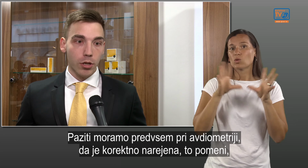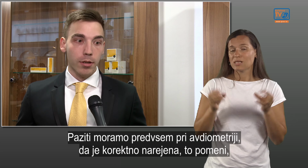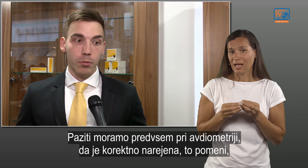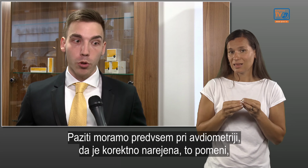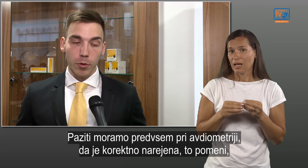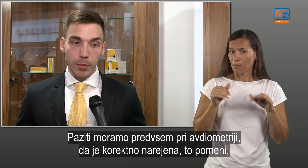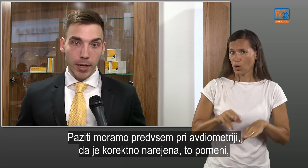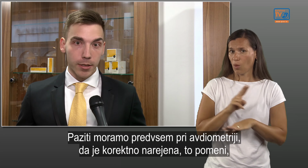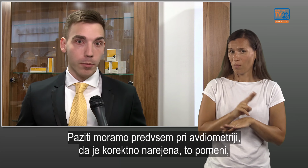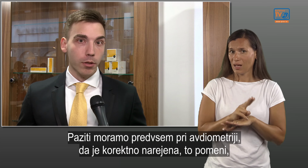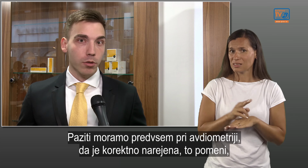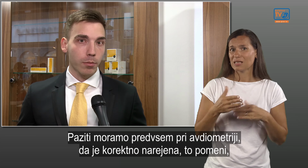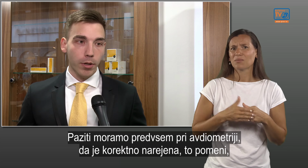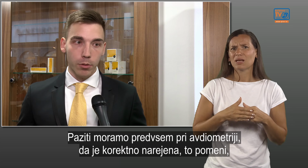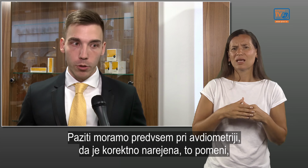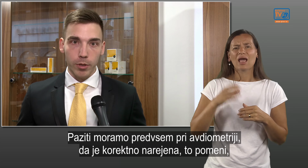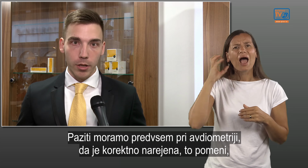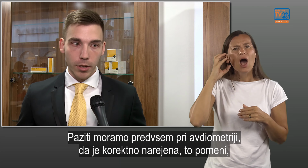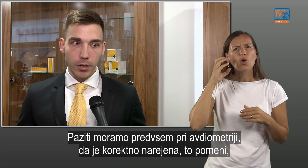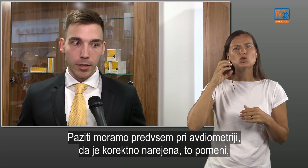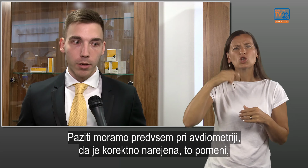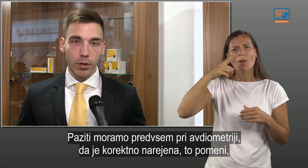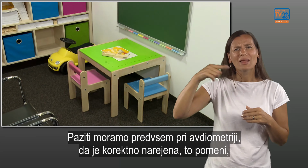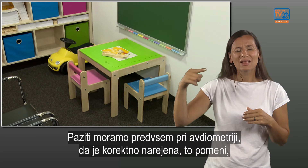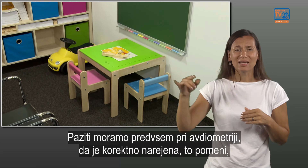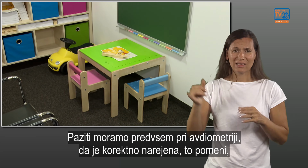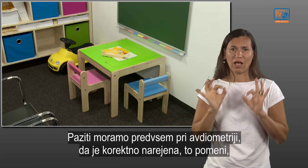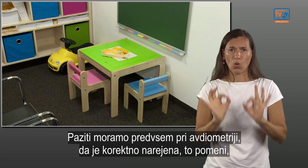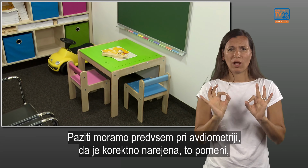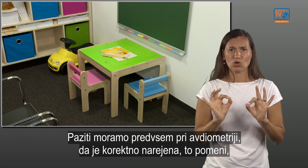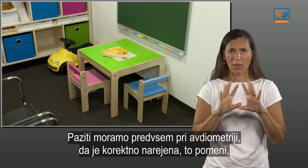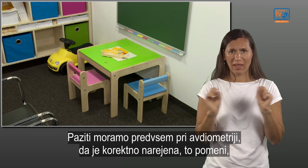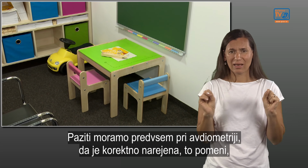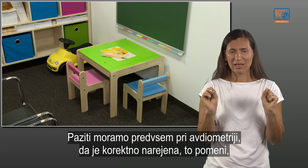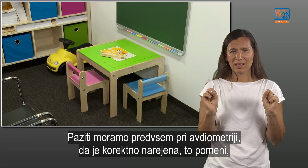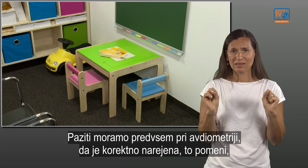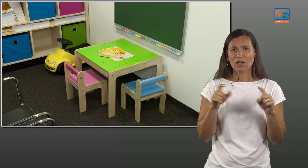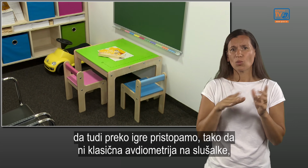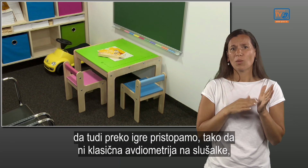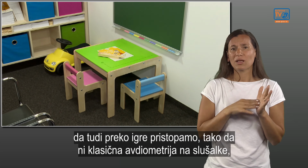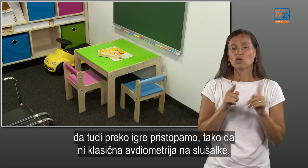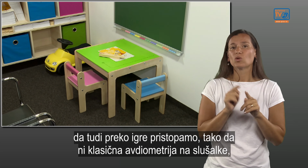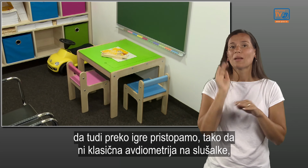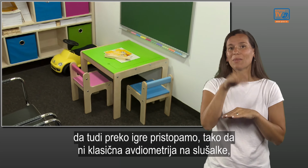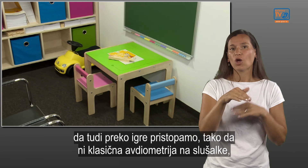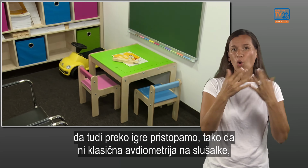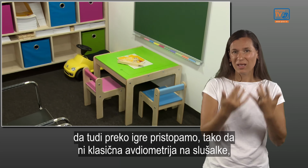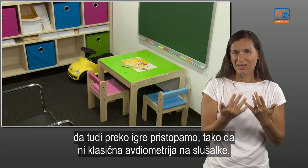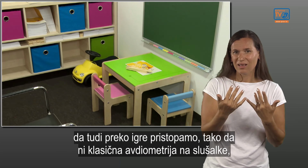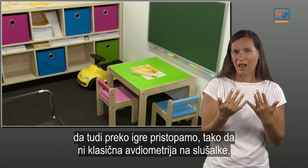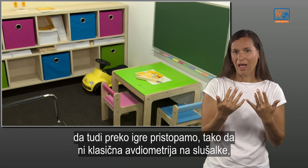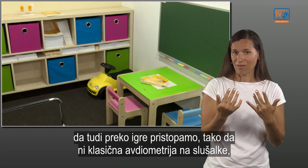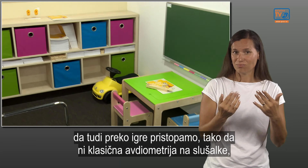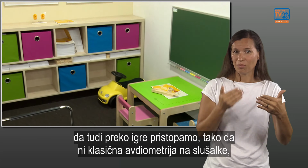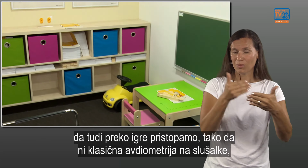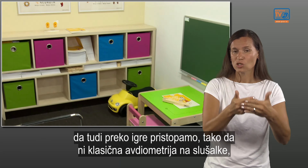tega tiče, moramo paziti predvsem pri audiometriji, da je korektno narejena. To pomeni, da tudi preko igre pristopamo v to, da